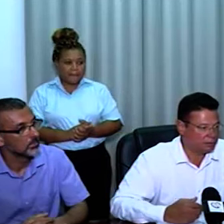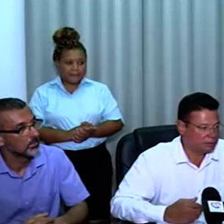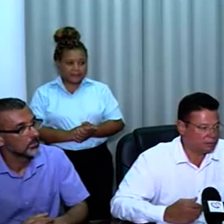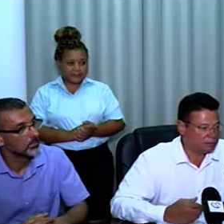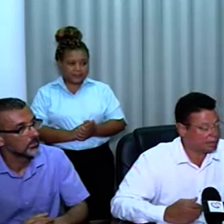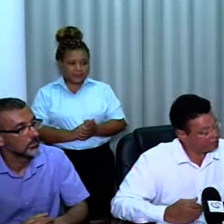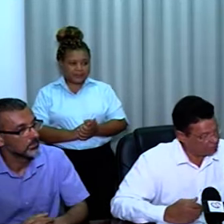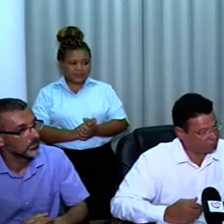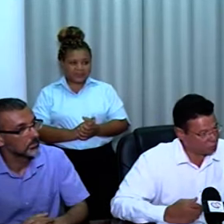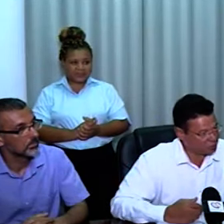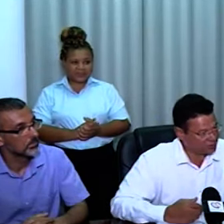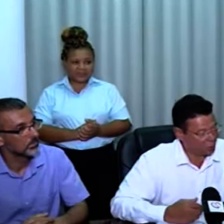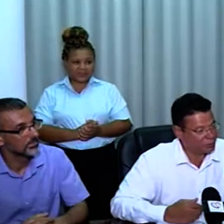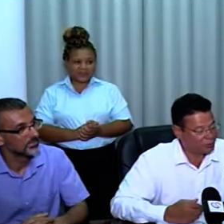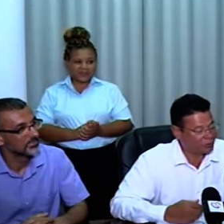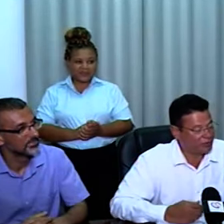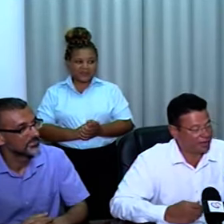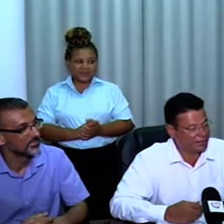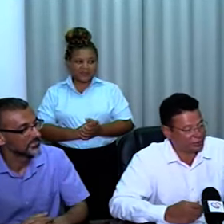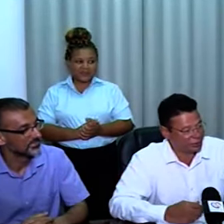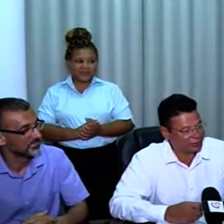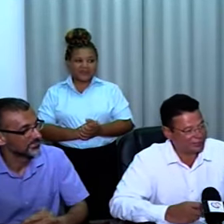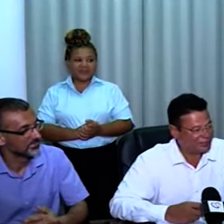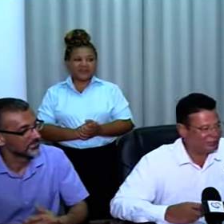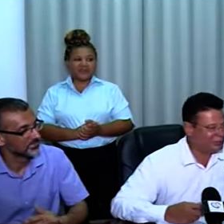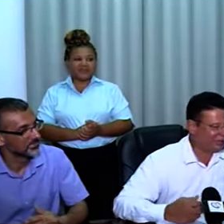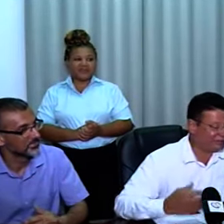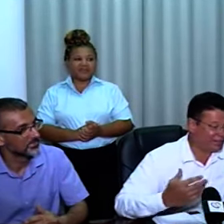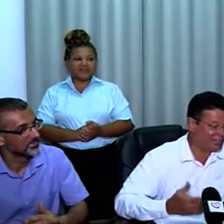arrivait. Ça, il est trop positif. Alors, nous faisons une validation,